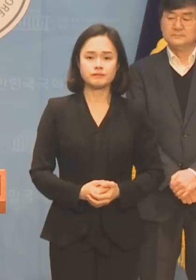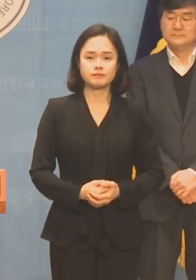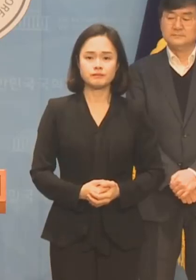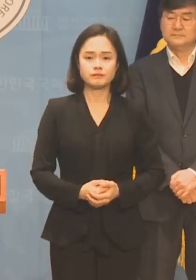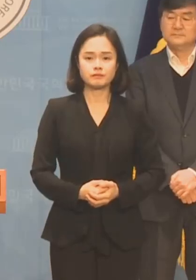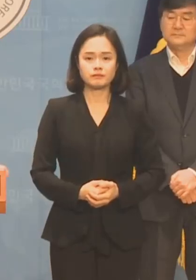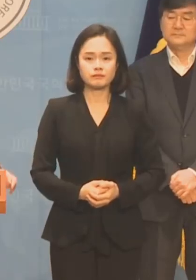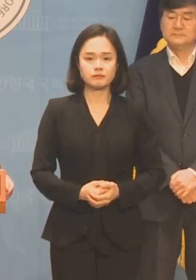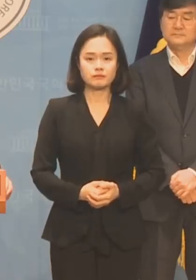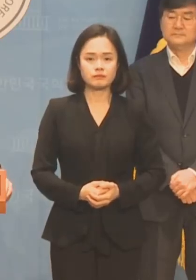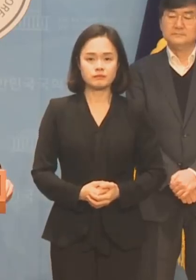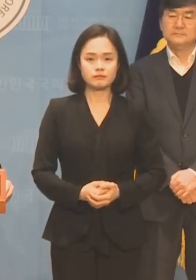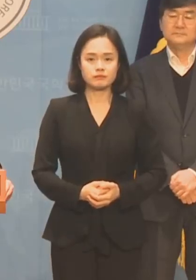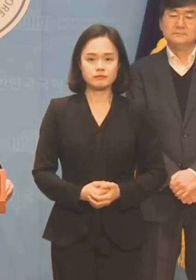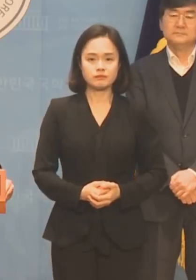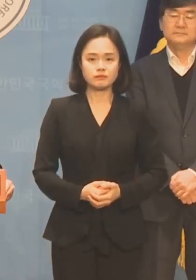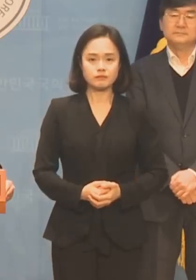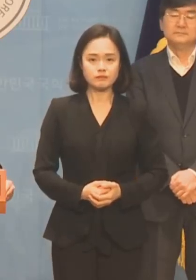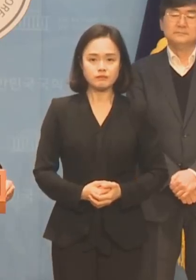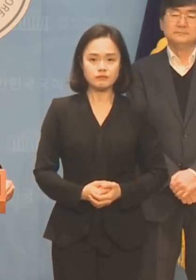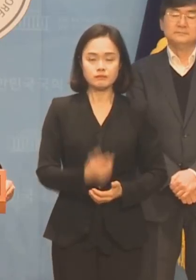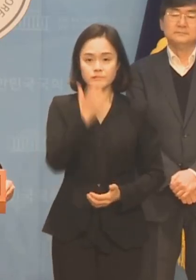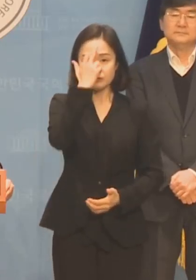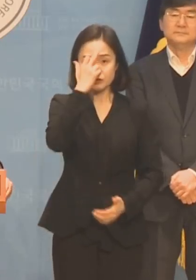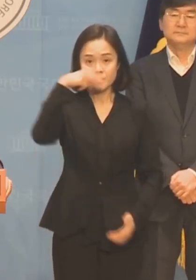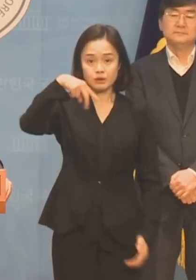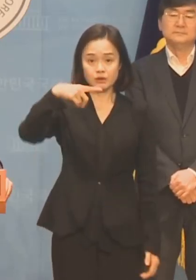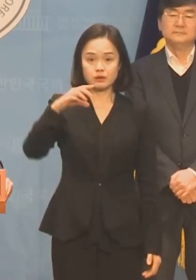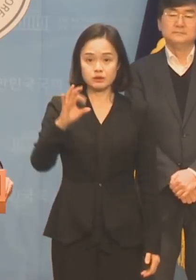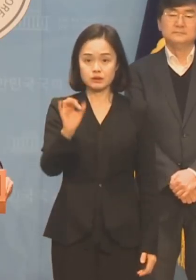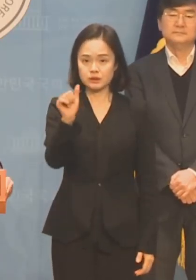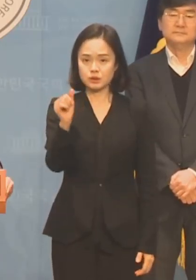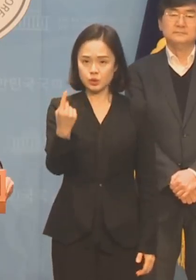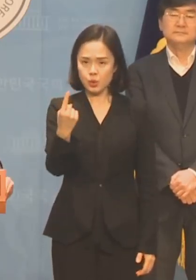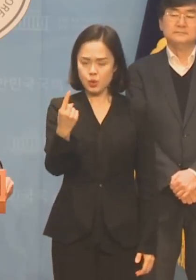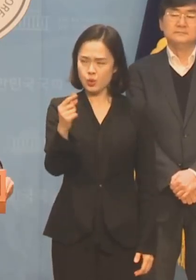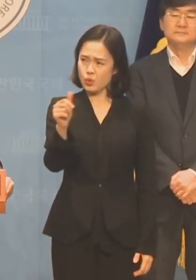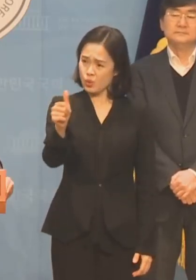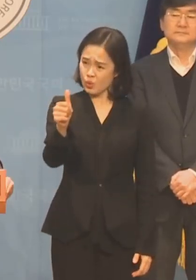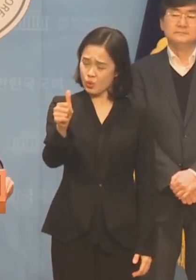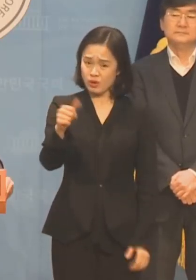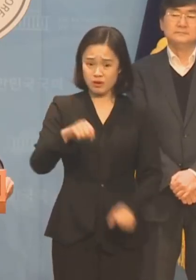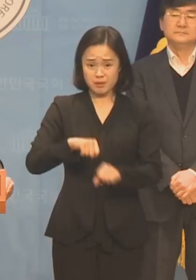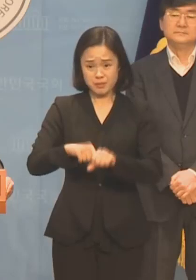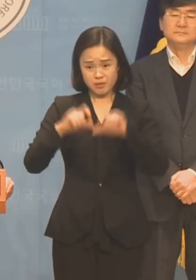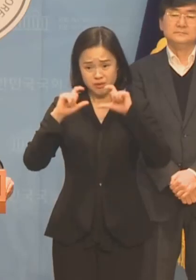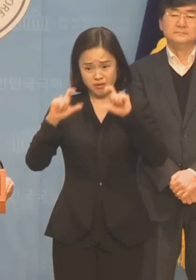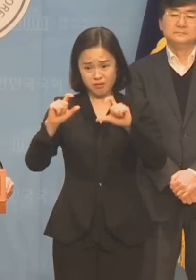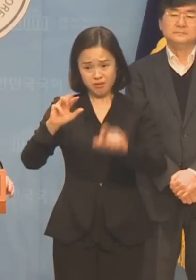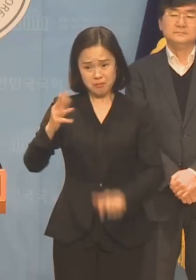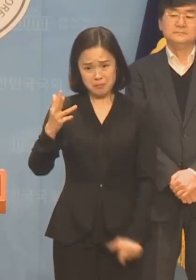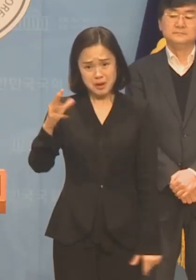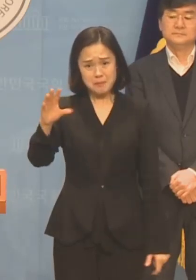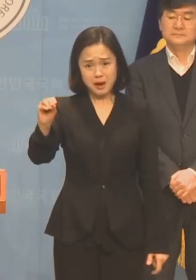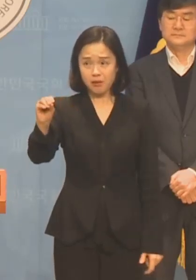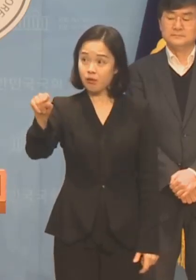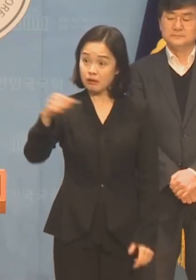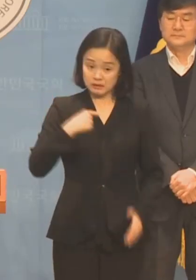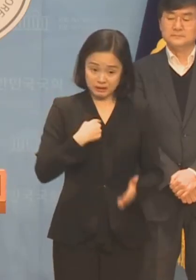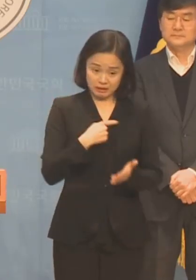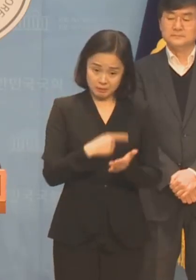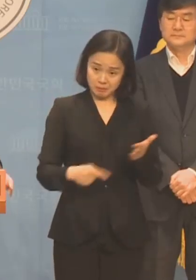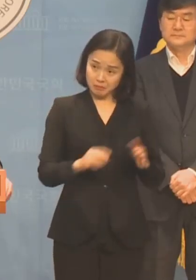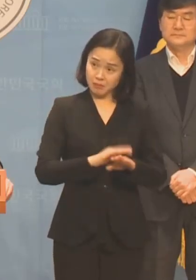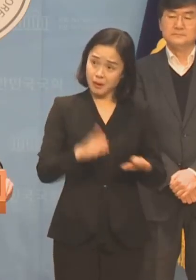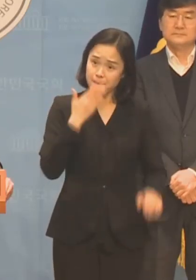최승호 사장의 800만 원 벌금으로 치유될 수 없다고 생각합니다. 더욱이 더 큰 잘못을